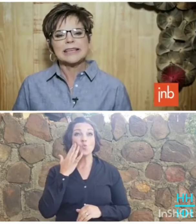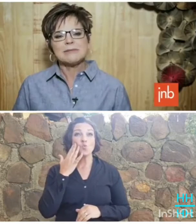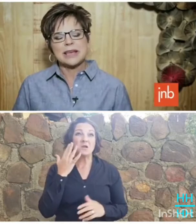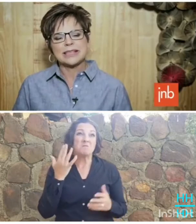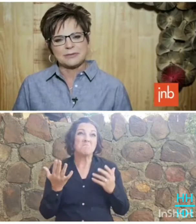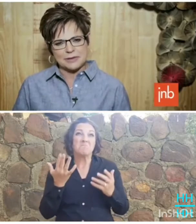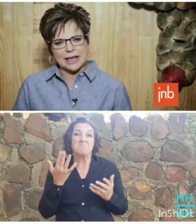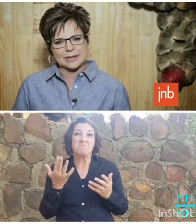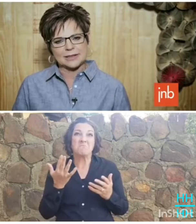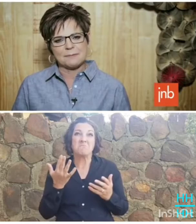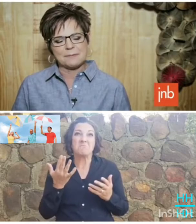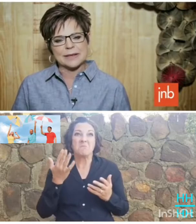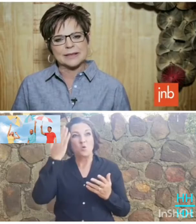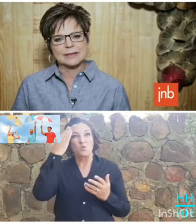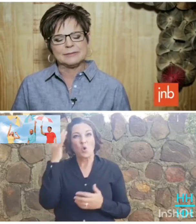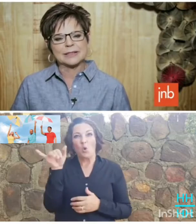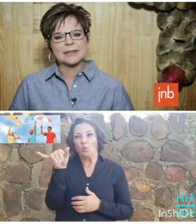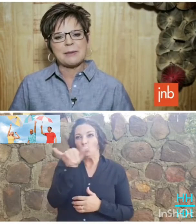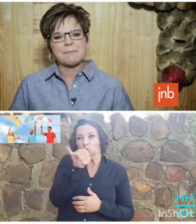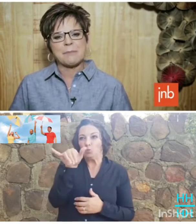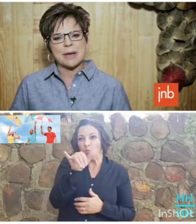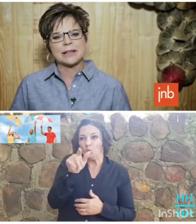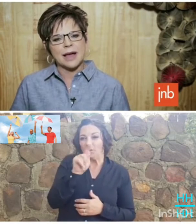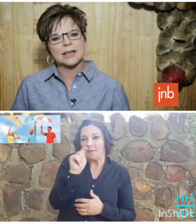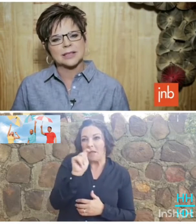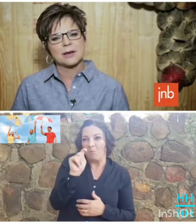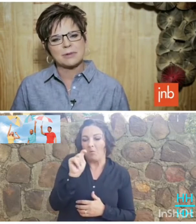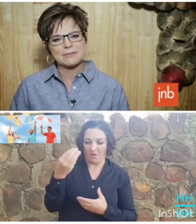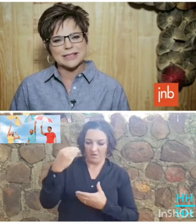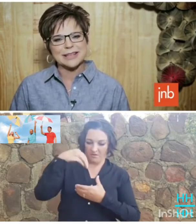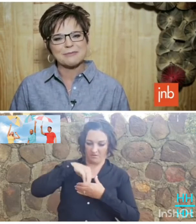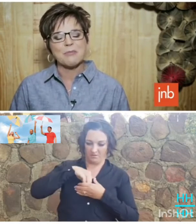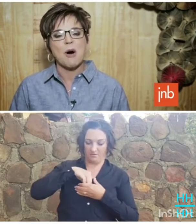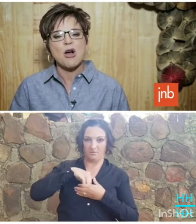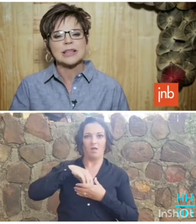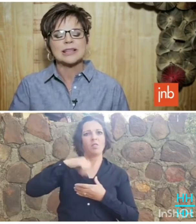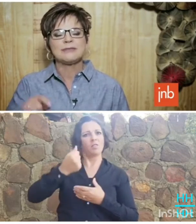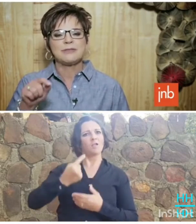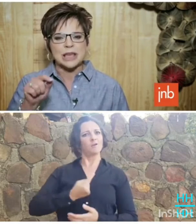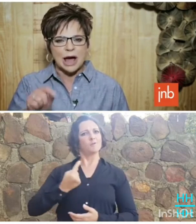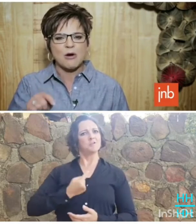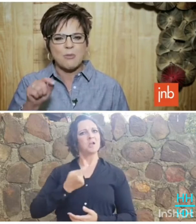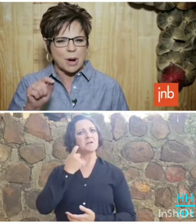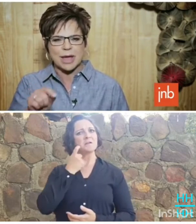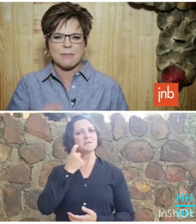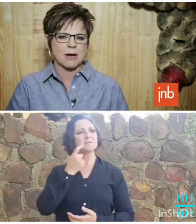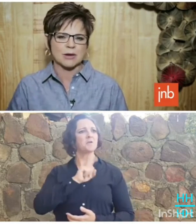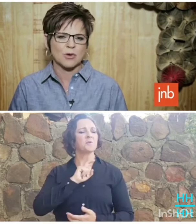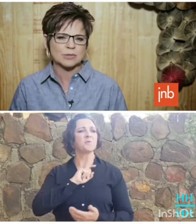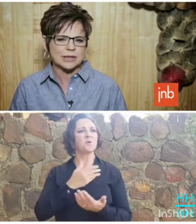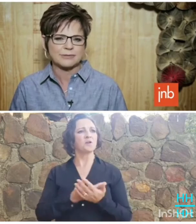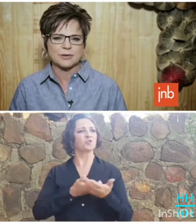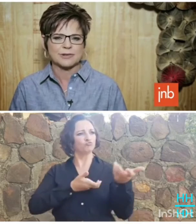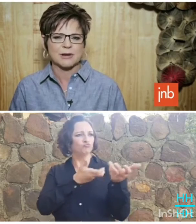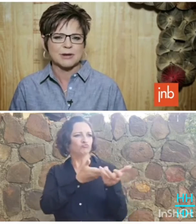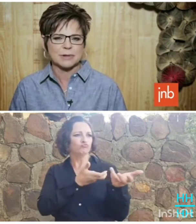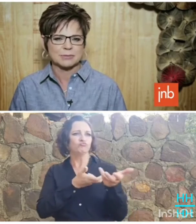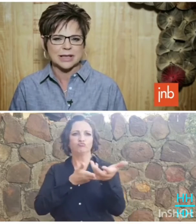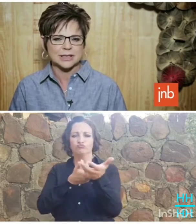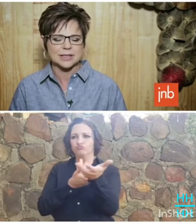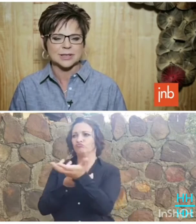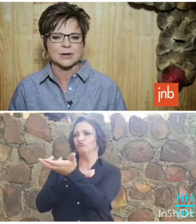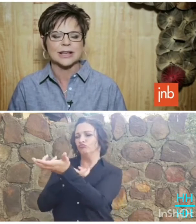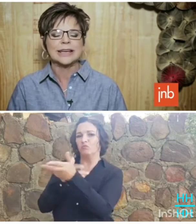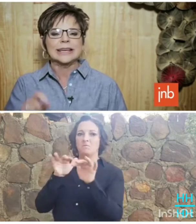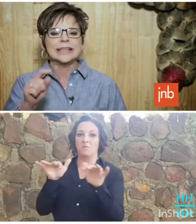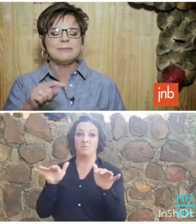Wanneer een mens weet wat er temperament eigenschatte jy besit maakte dit vir jou baie makkelijk om sinvol in verhouding met